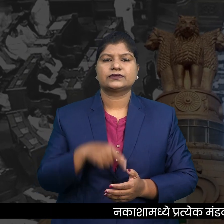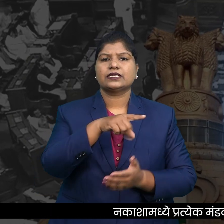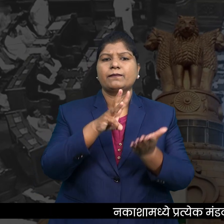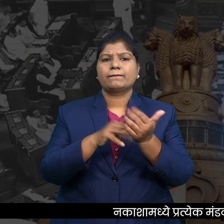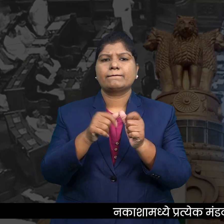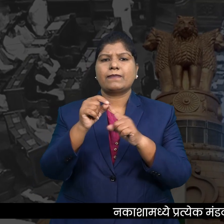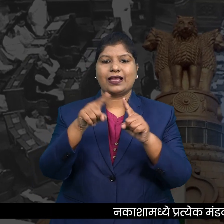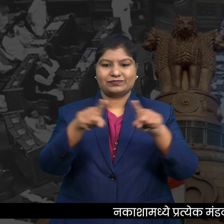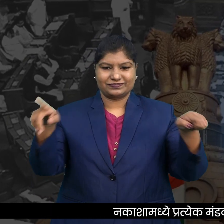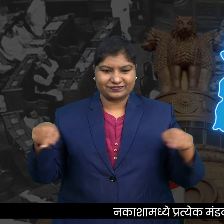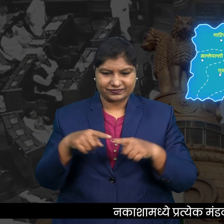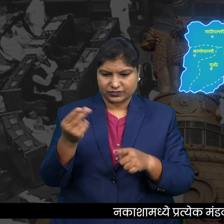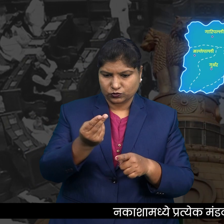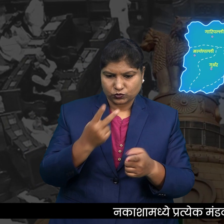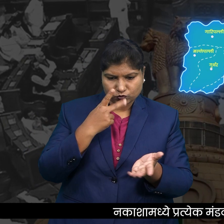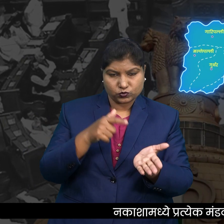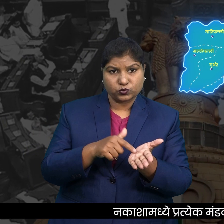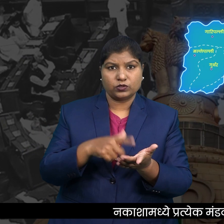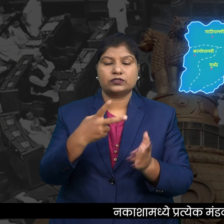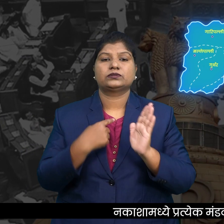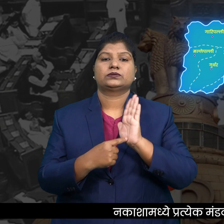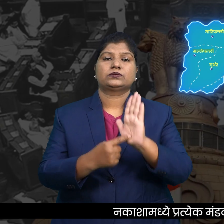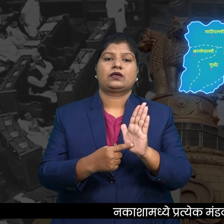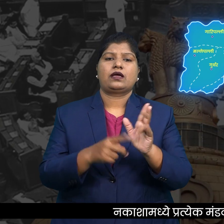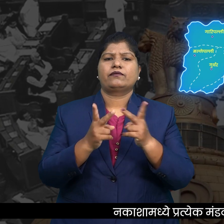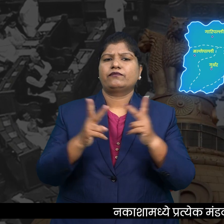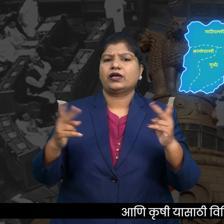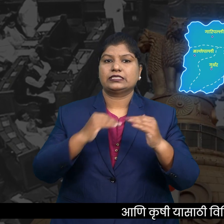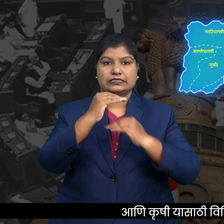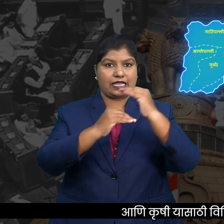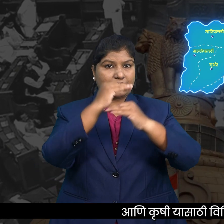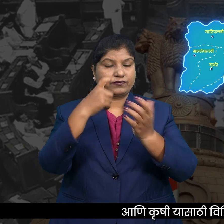नकाशामध्ये प्रत्येक मंडळातील विकास, महसूल,